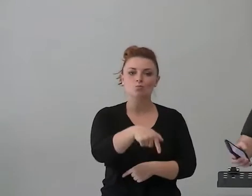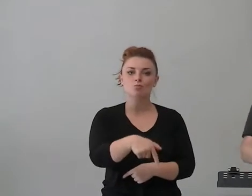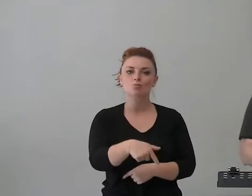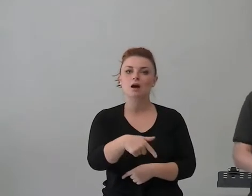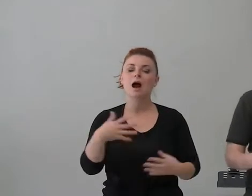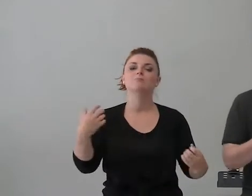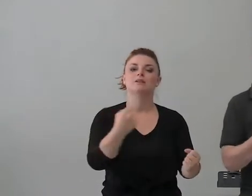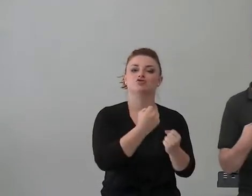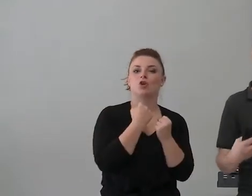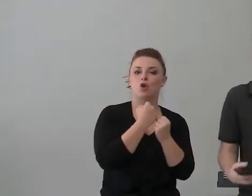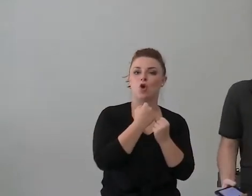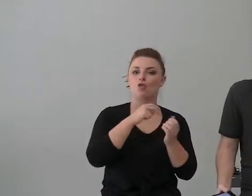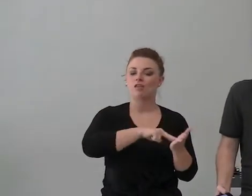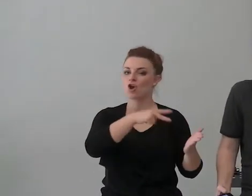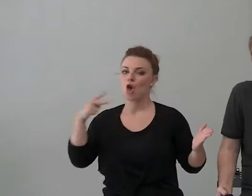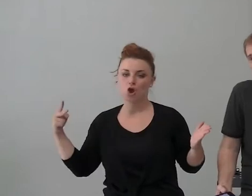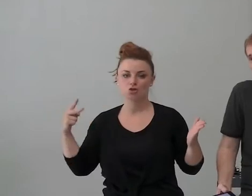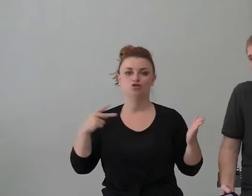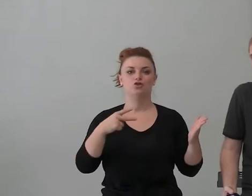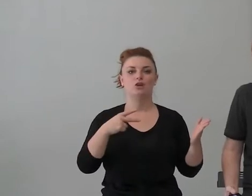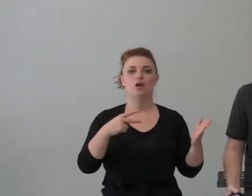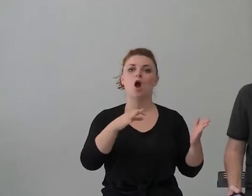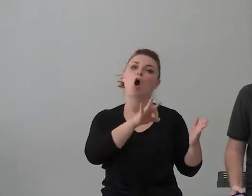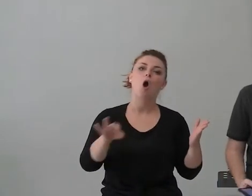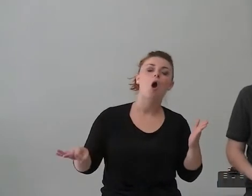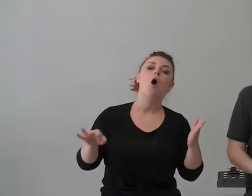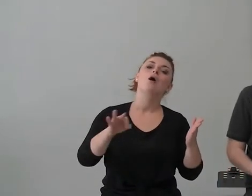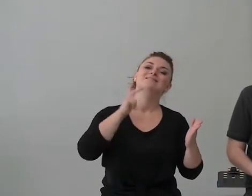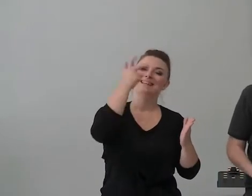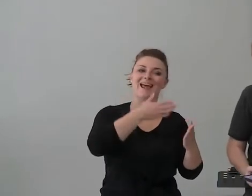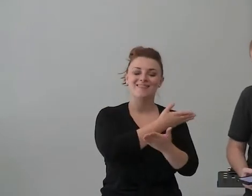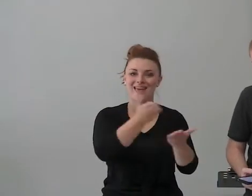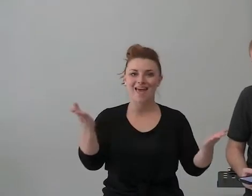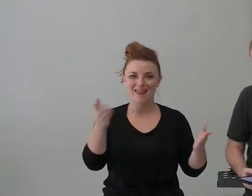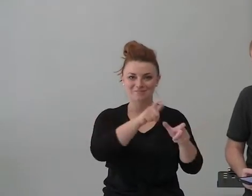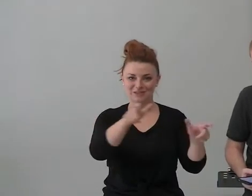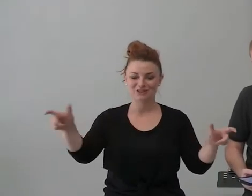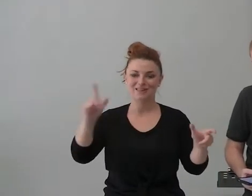anche altri stranieri come me, ero l'unico qui per un po', era un bene, mi sa, vero?